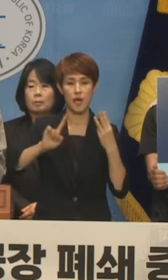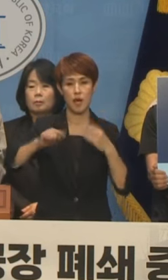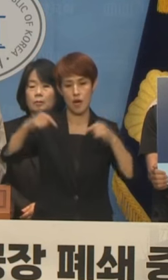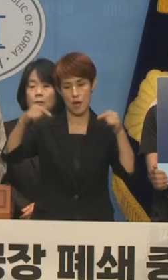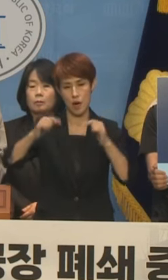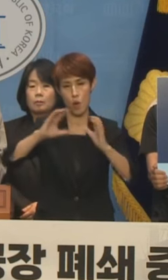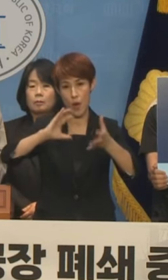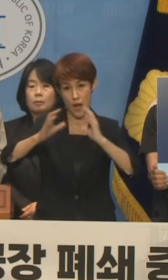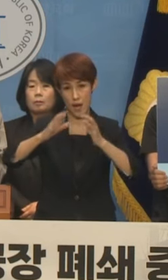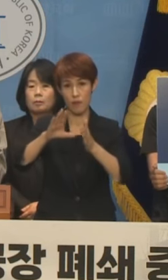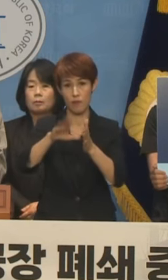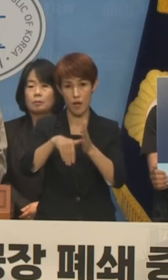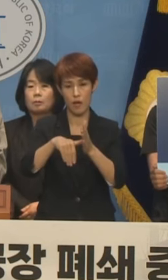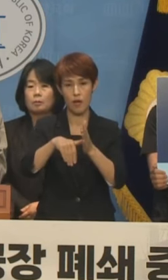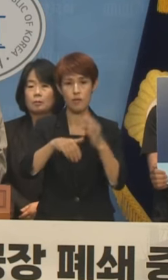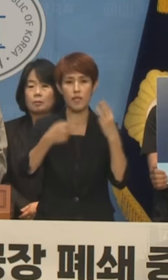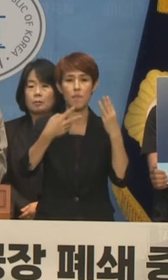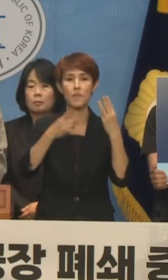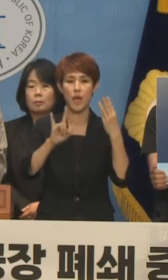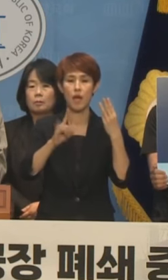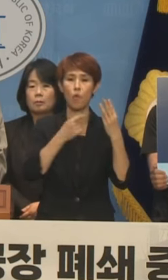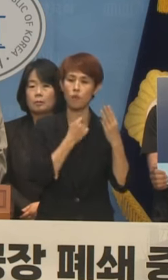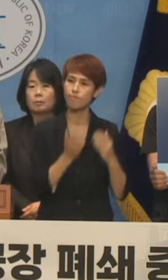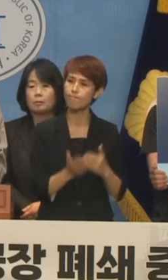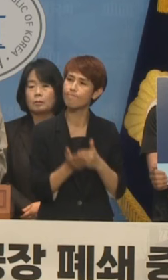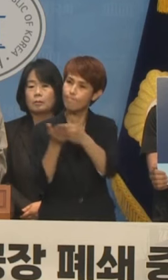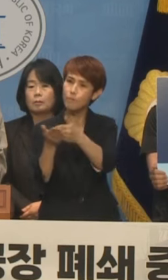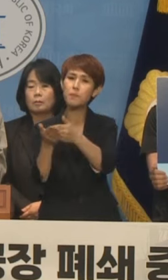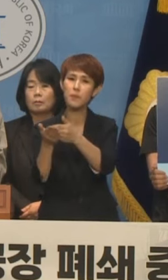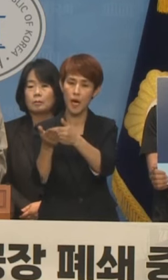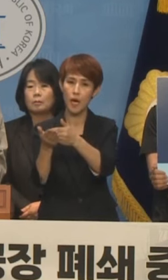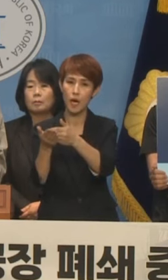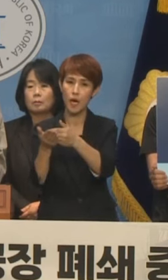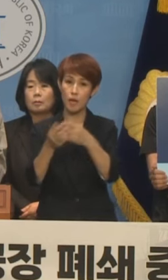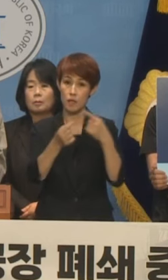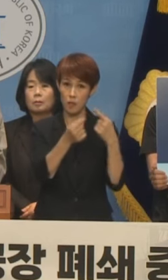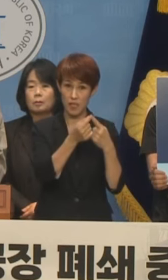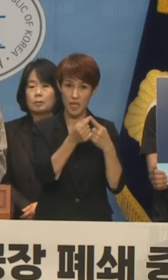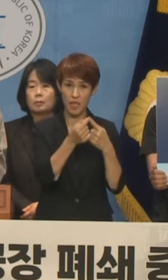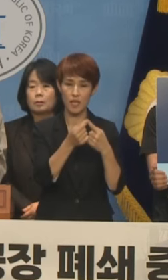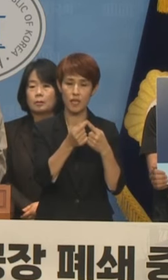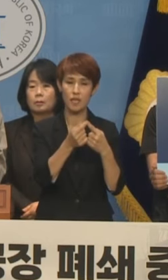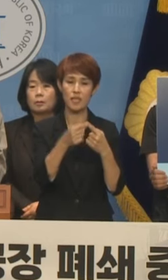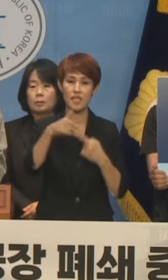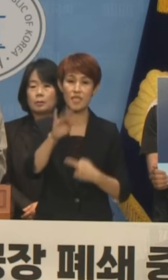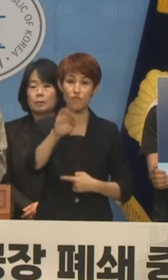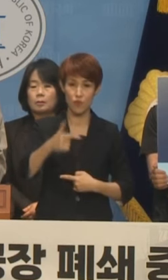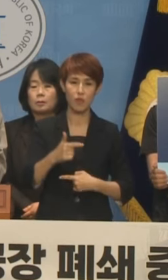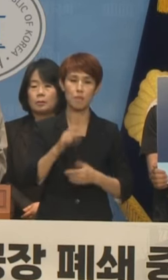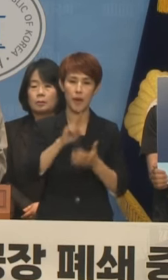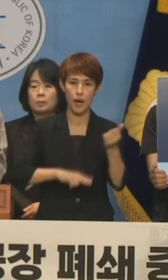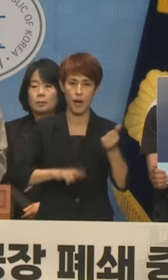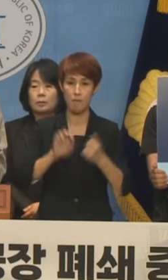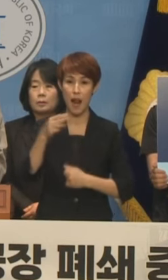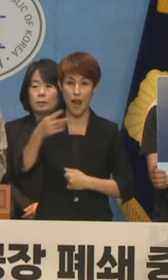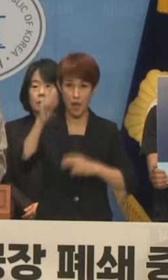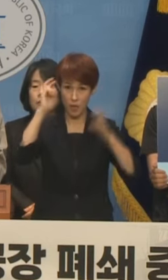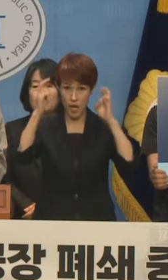자리에서 3대 노조 요구안을 제안했다. 1안은 지분 매각, 2안은 말레그룹